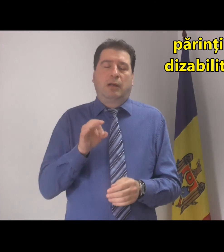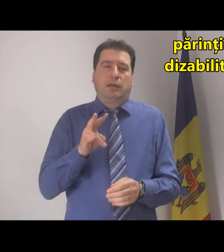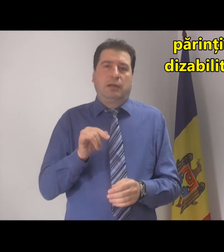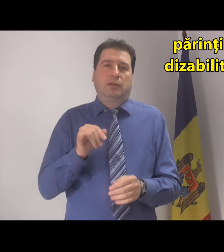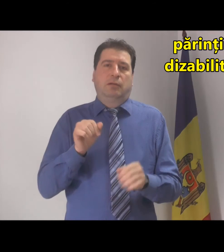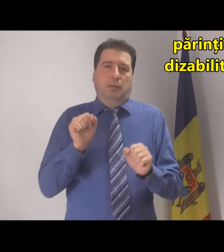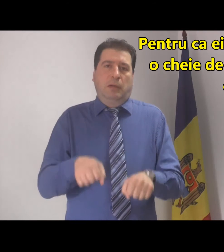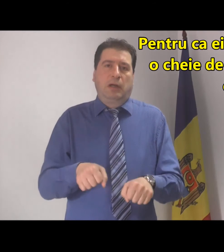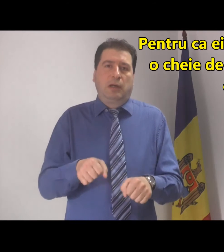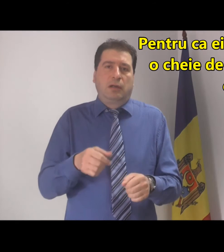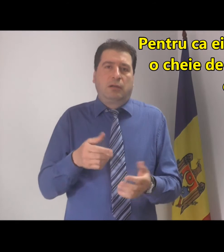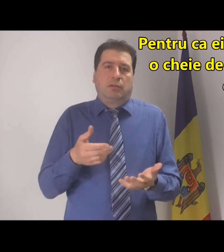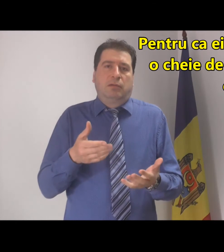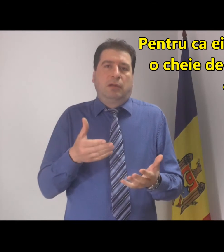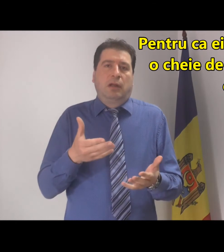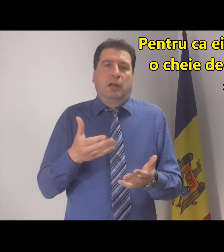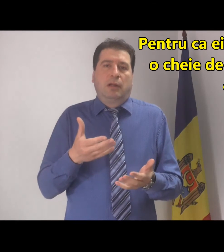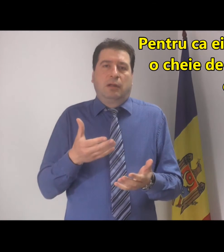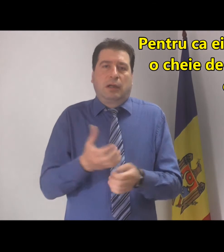они могли найти